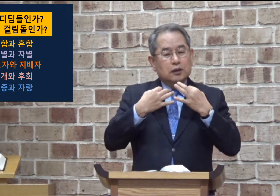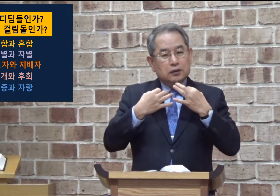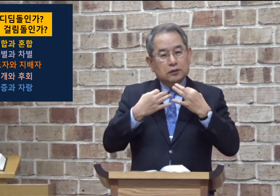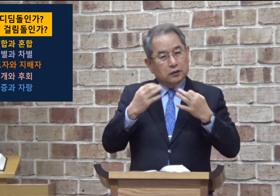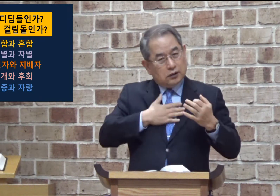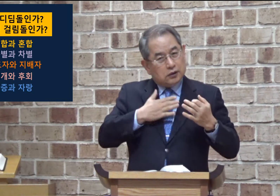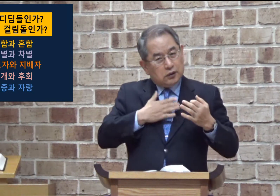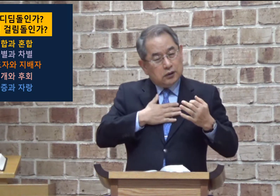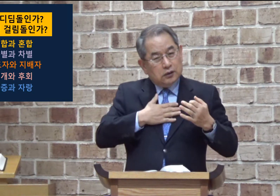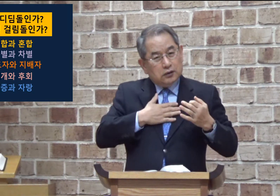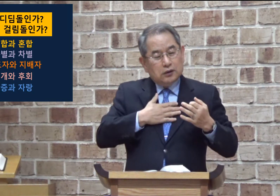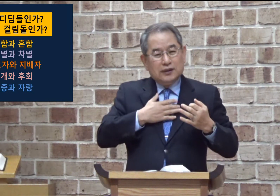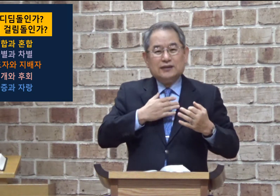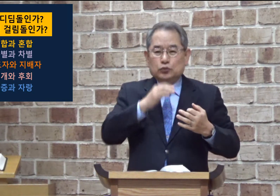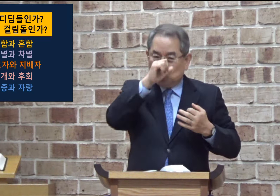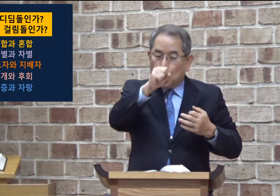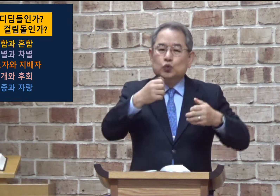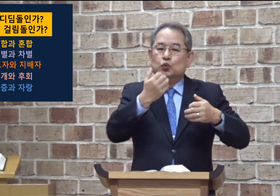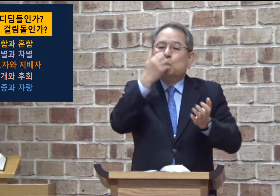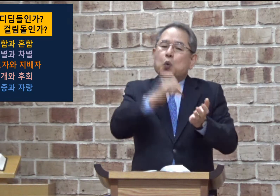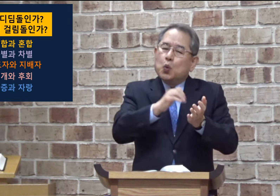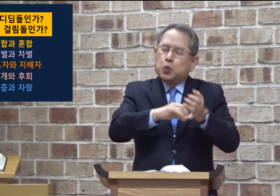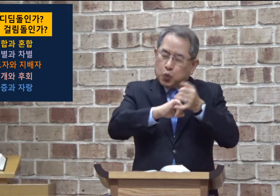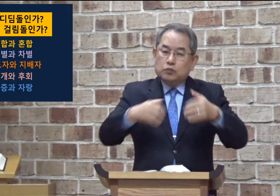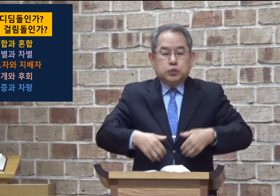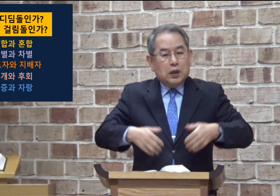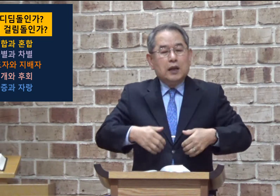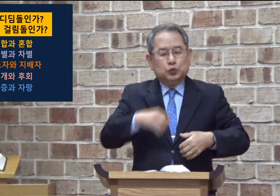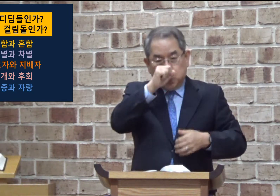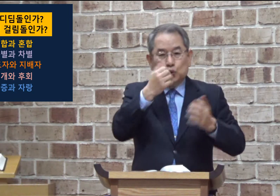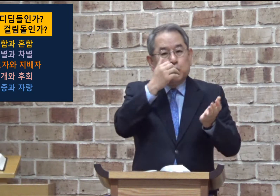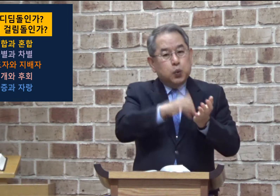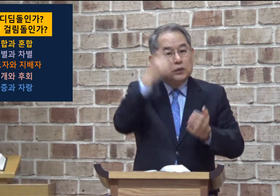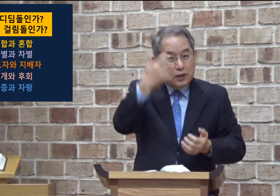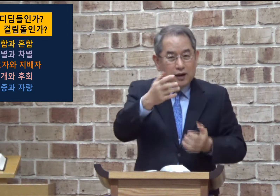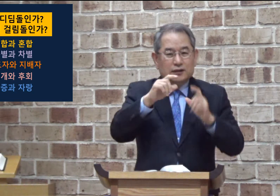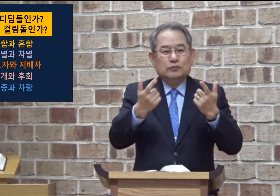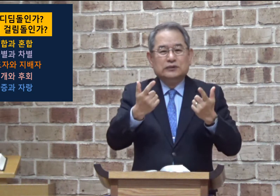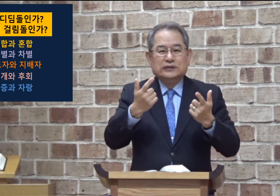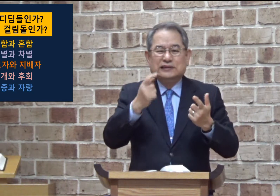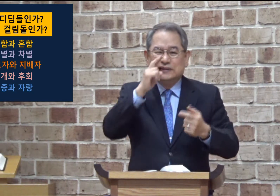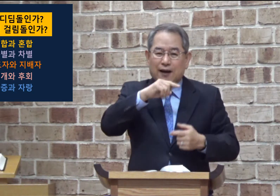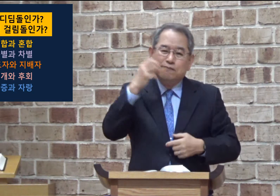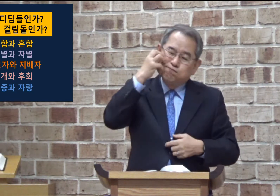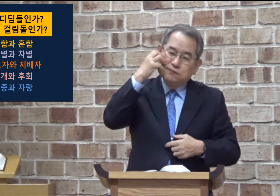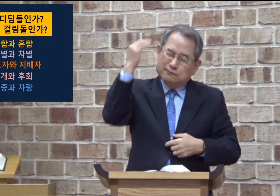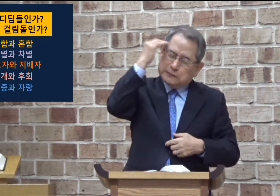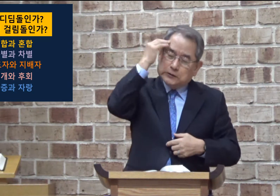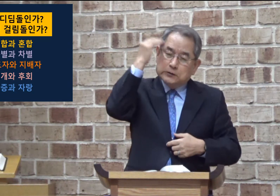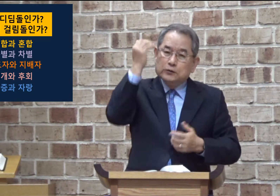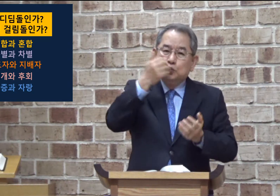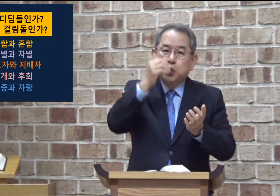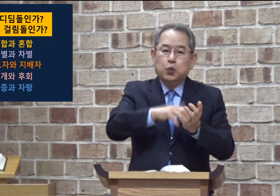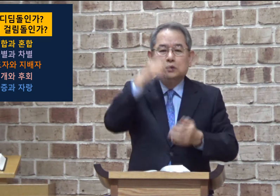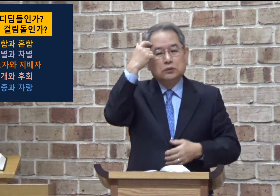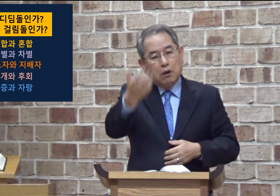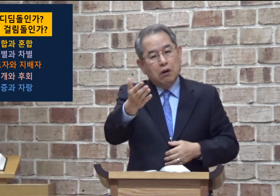걸림돌인가 자신을 돌아볼 필요가 있습니다. 우리가 때때로 자신을 나는